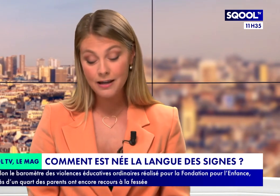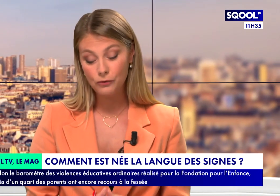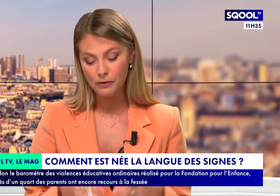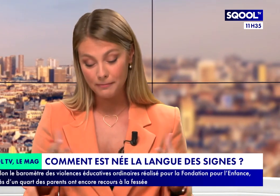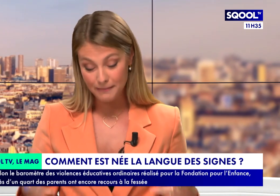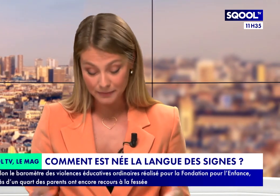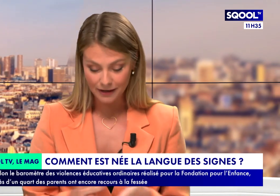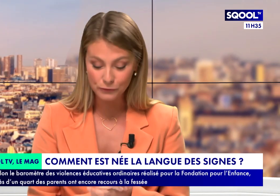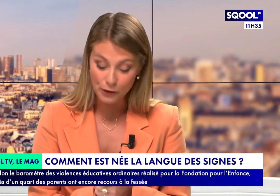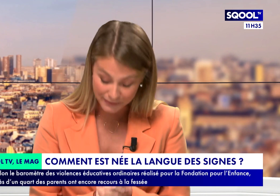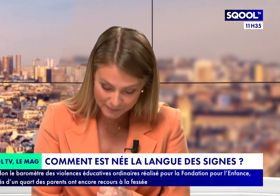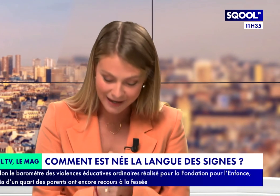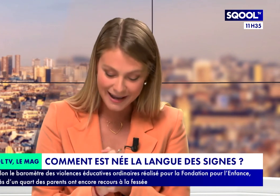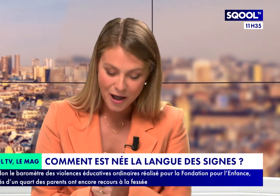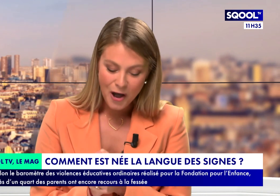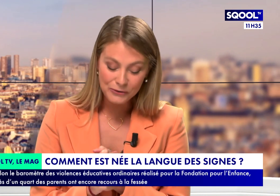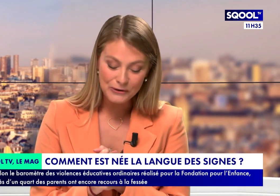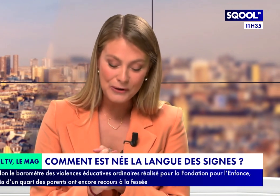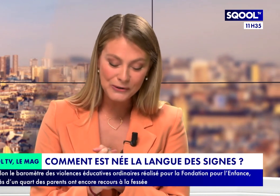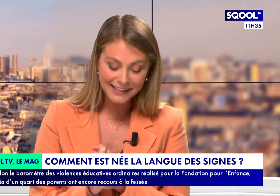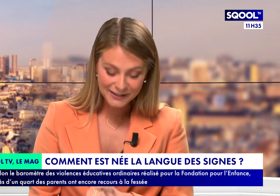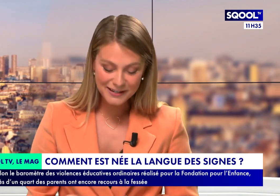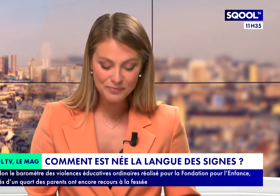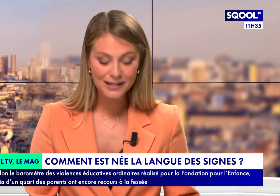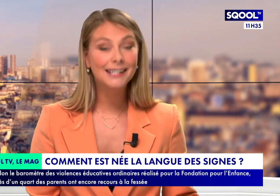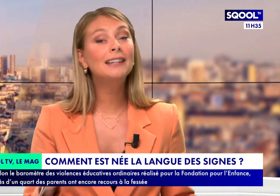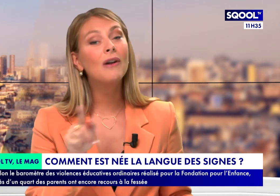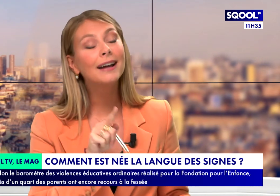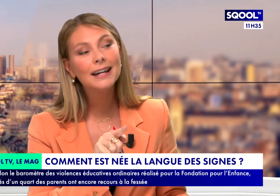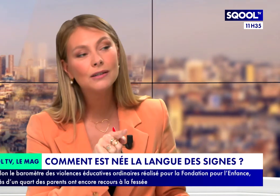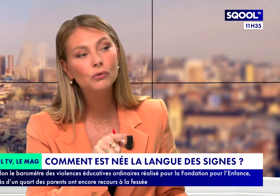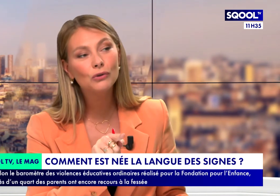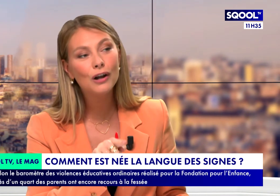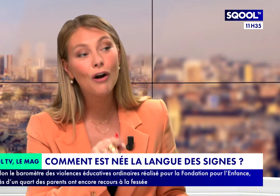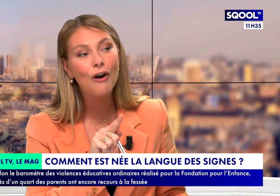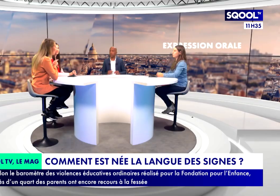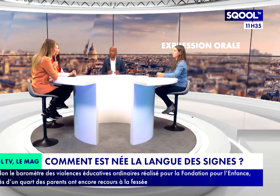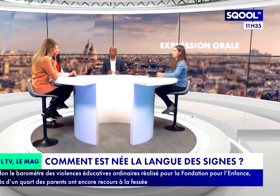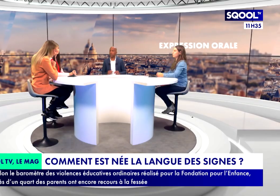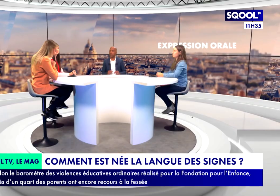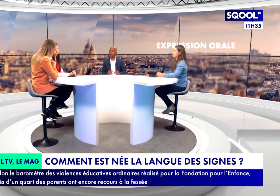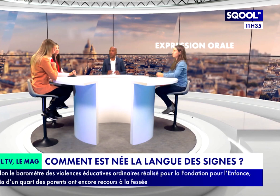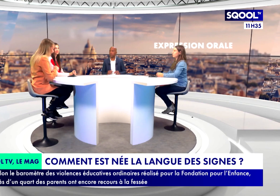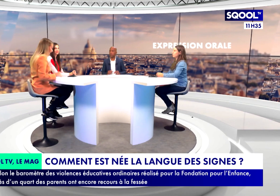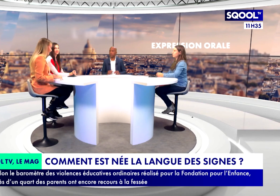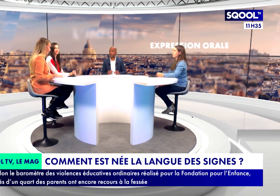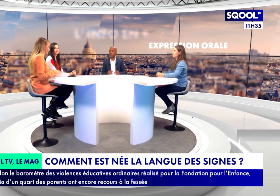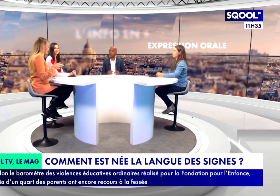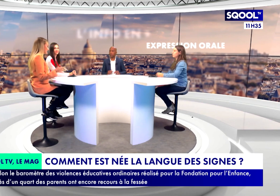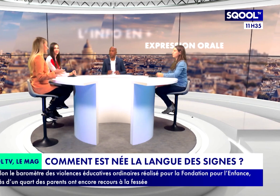nous sommes même allés aux États-Unis pour les aider dans la création de leur langue des signes. Alors, a été développée